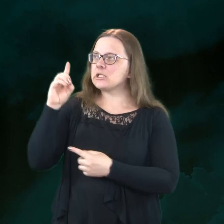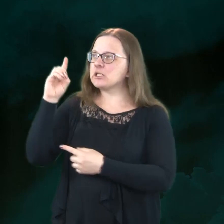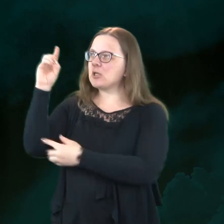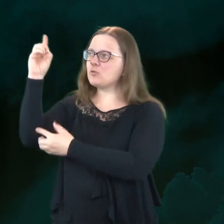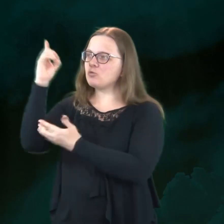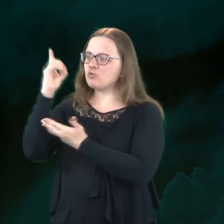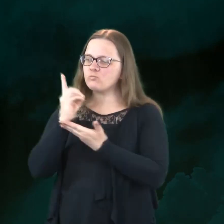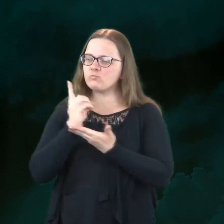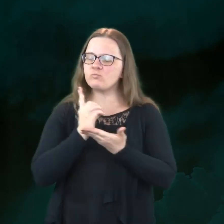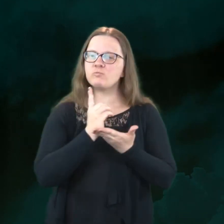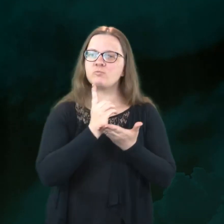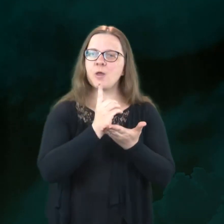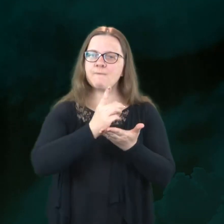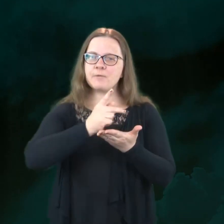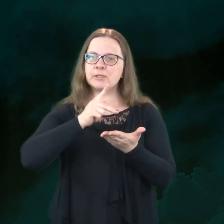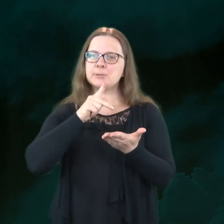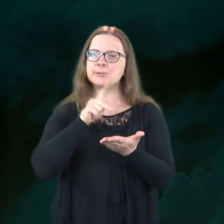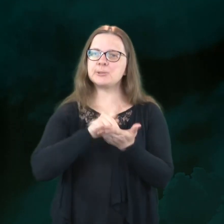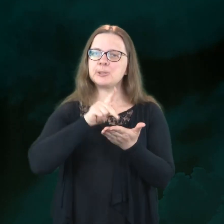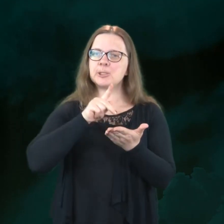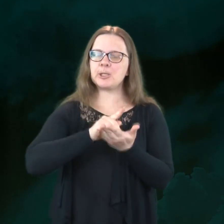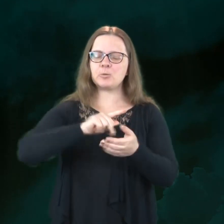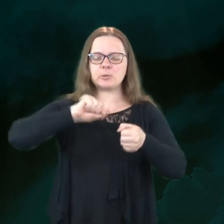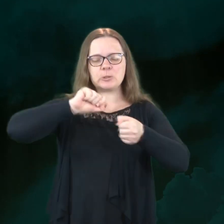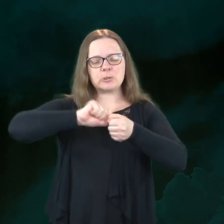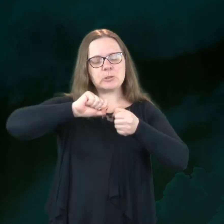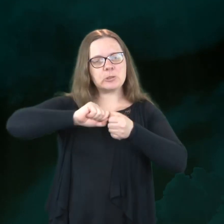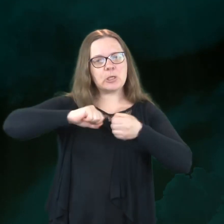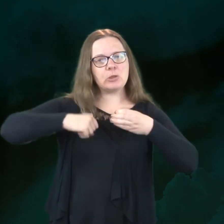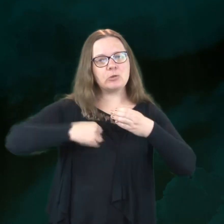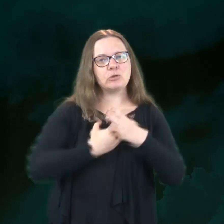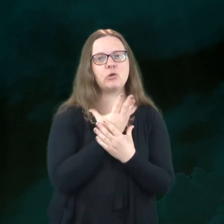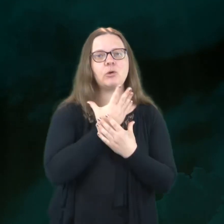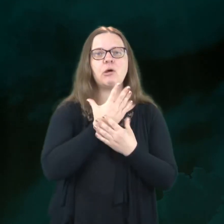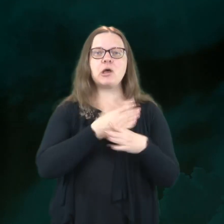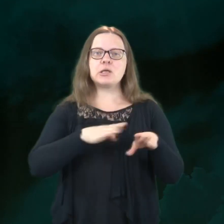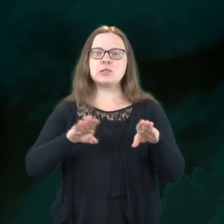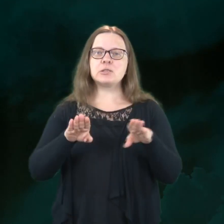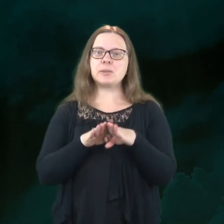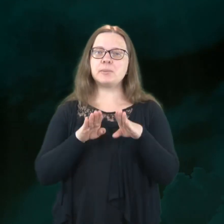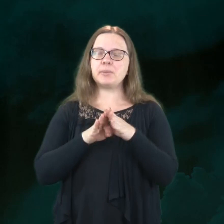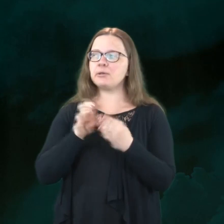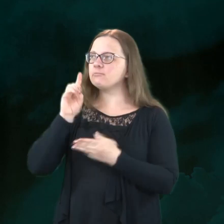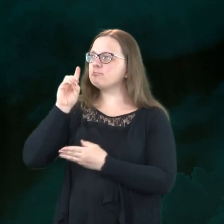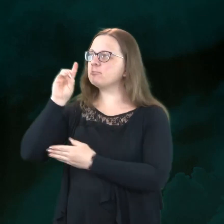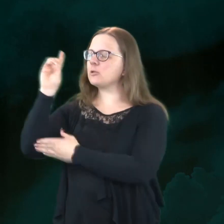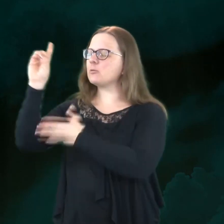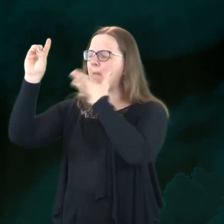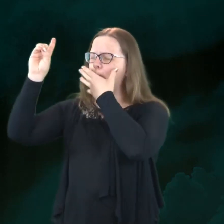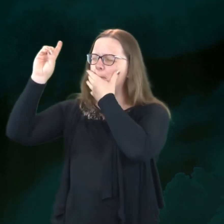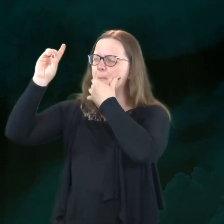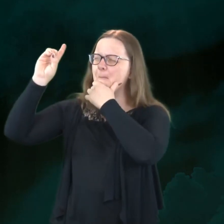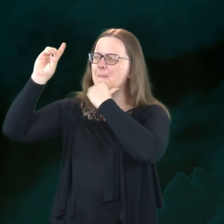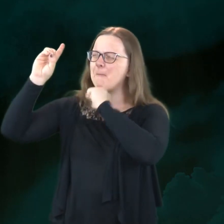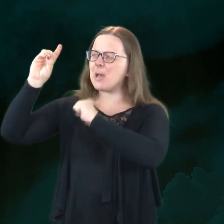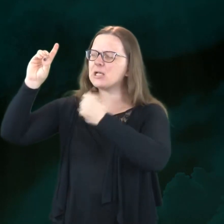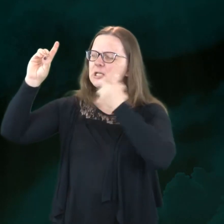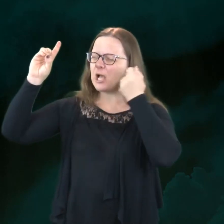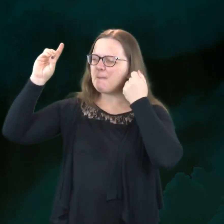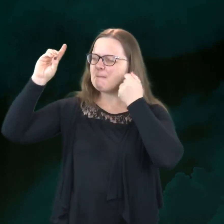como Criador, mas um Deus que seja Pai. Um Deus que seja capaz